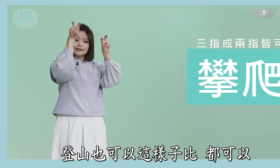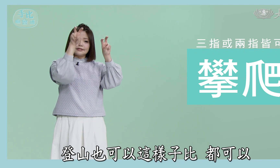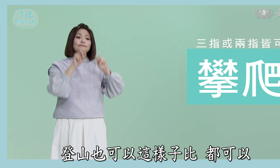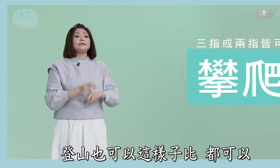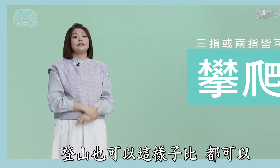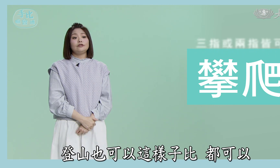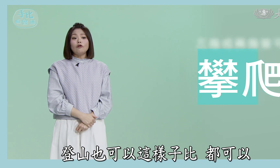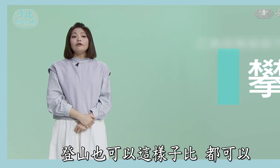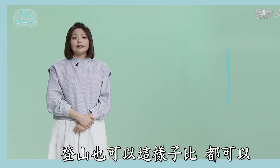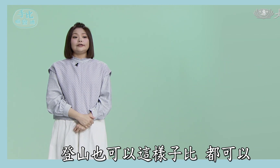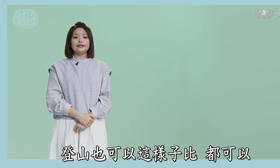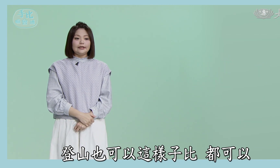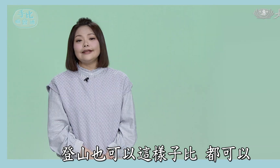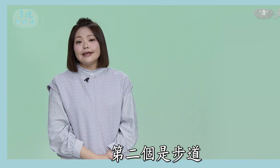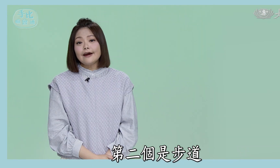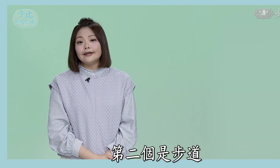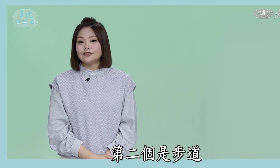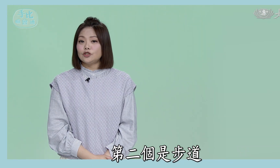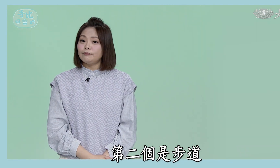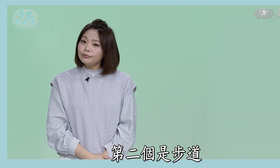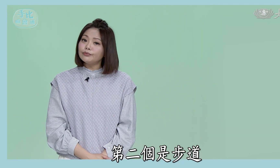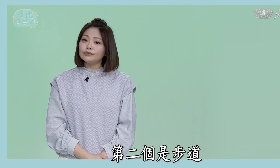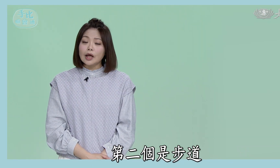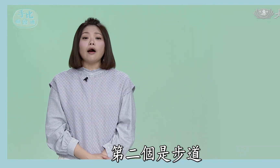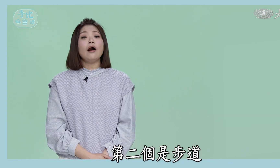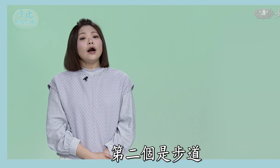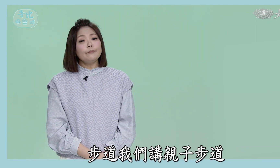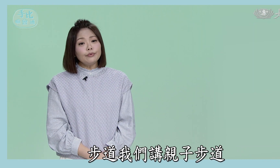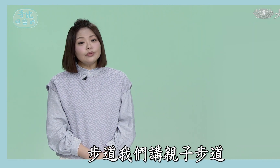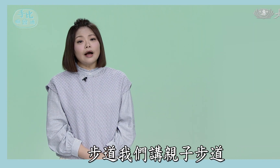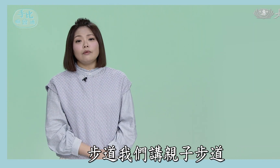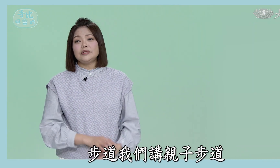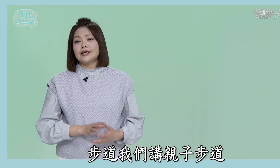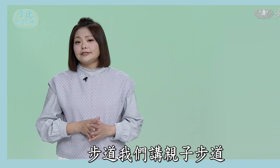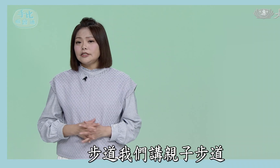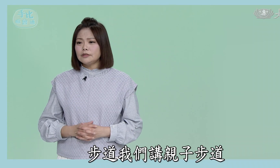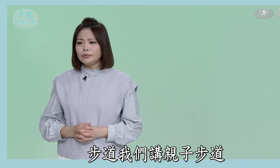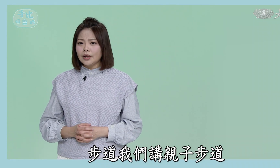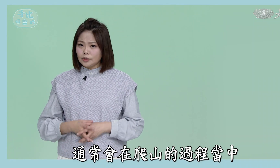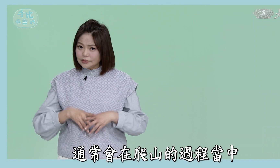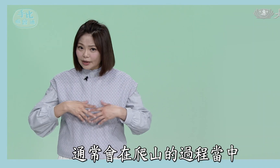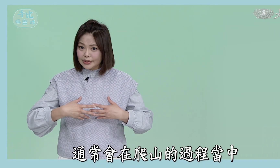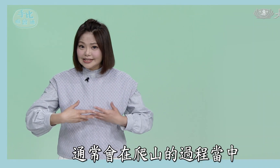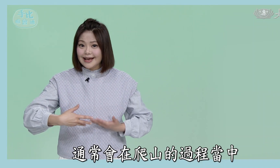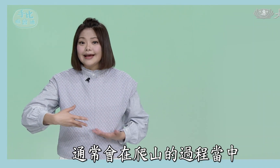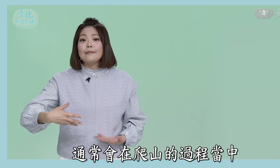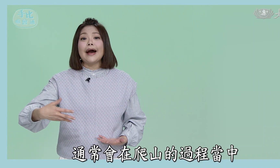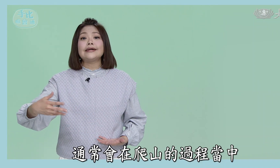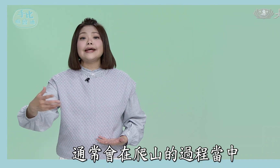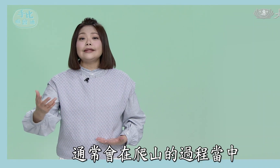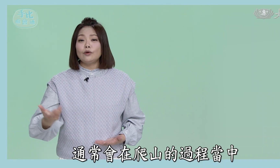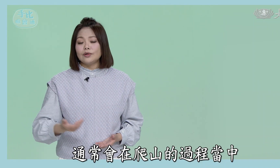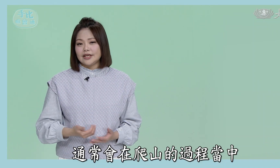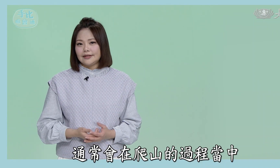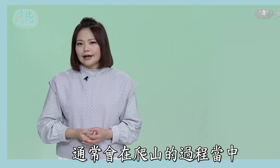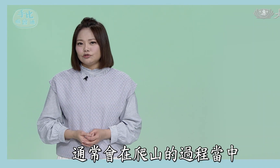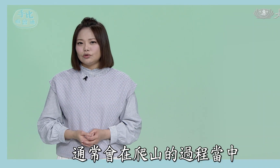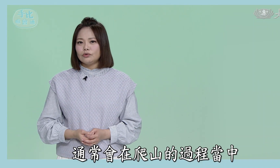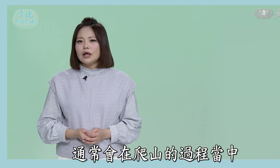子比，都可以。第二个是步道，步道我们讲亲子步道通常会在爬山的过程当中，所